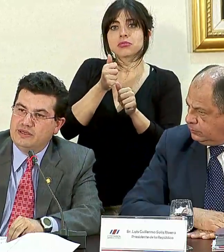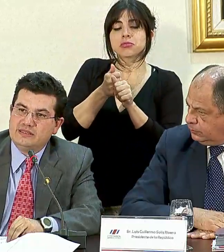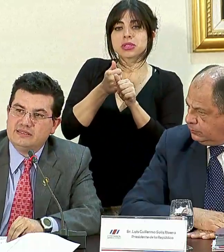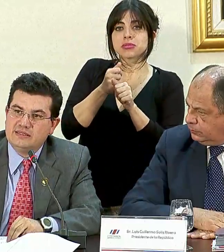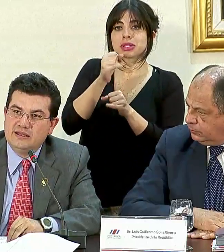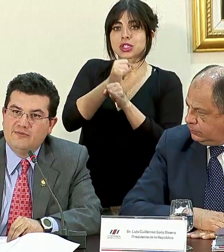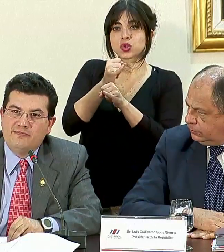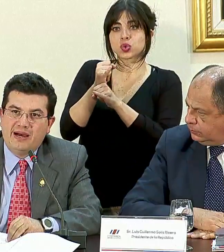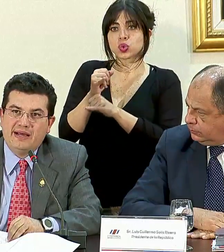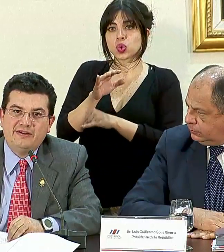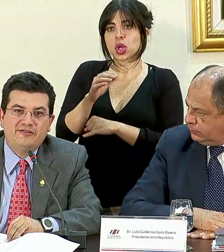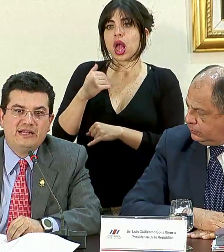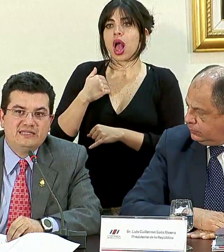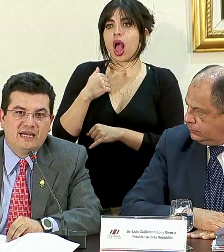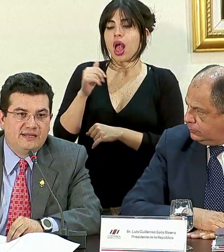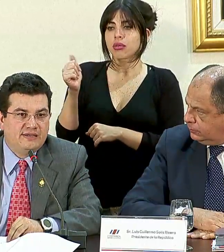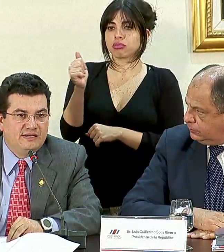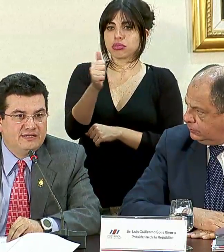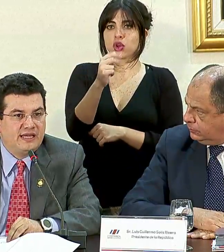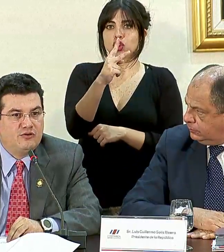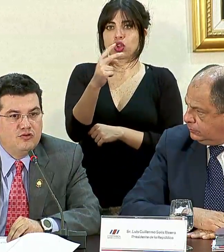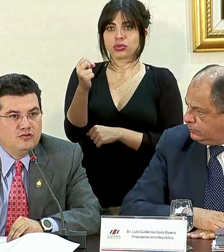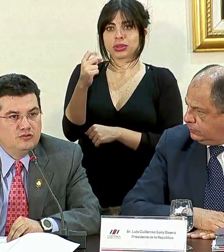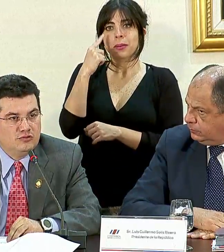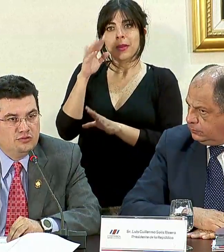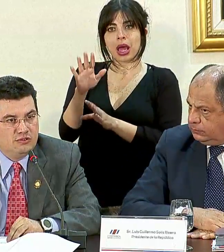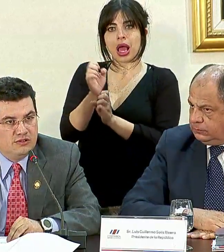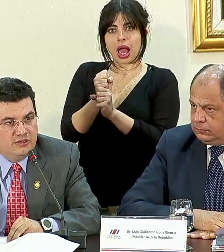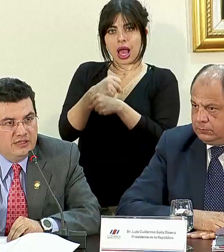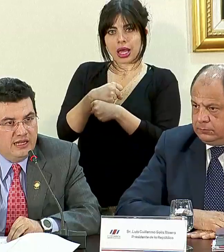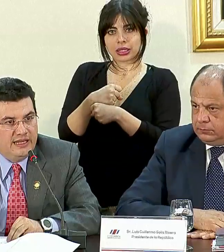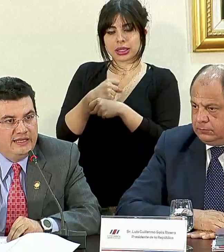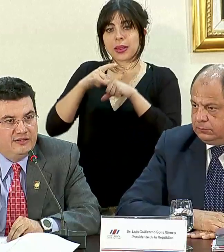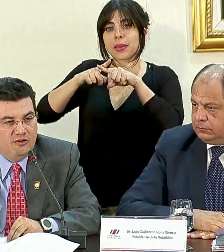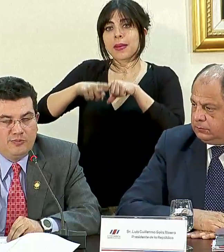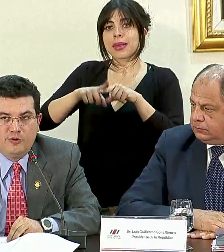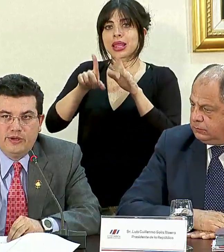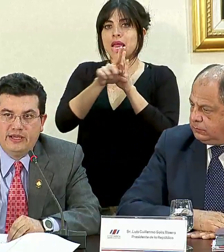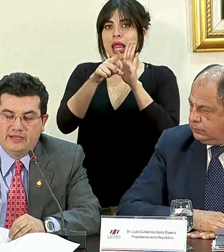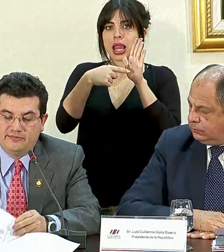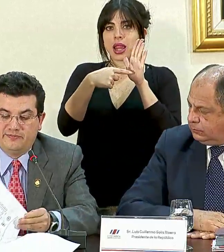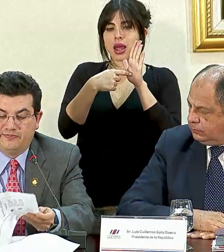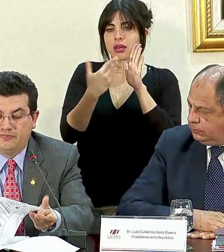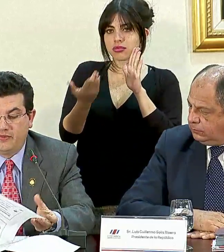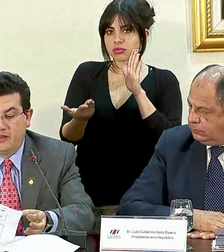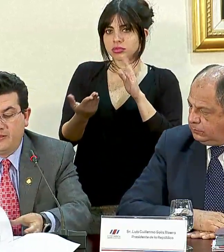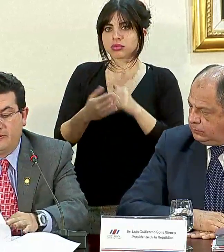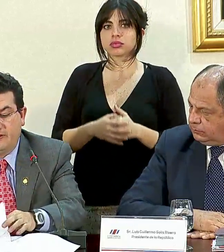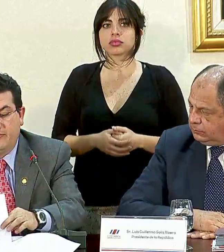hasta 2 meses para realizar, según la ley lo provee.